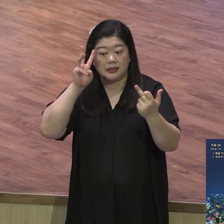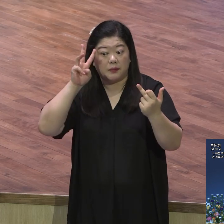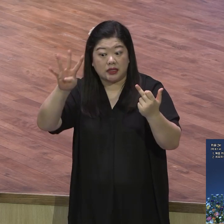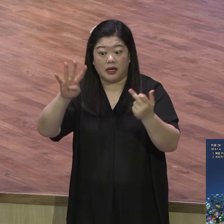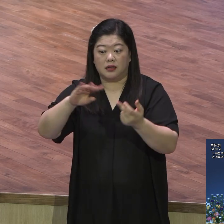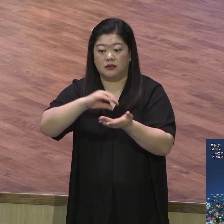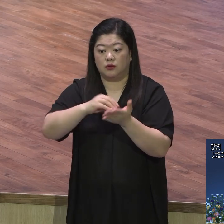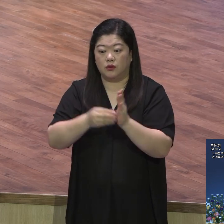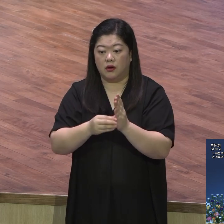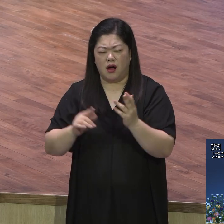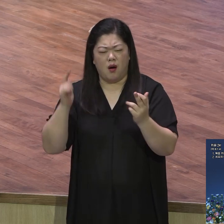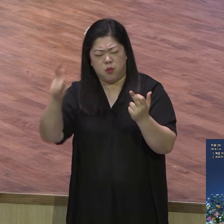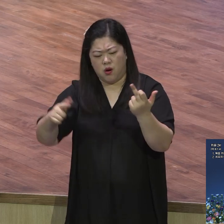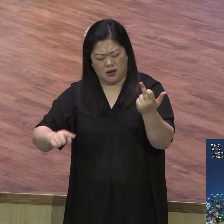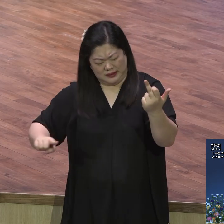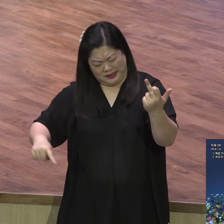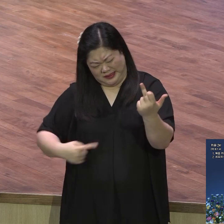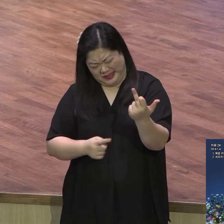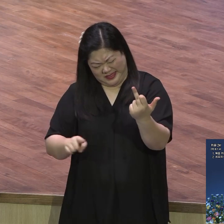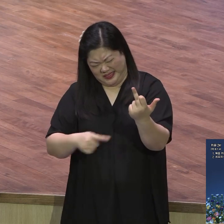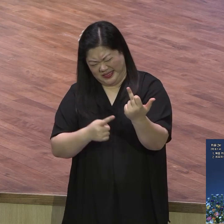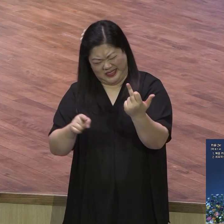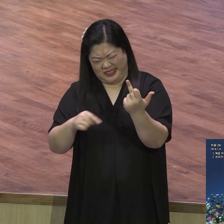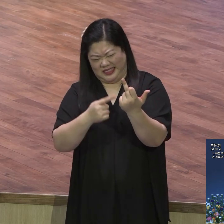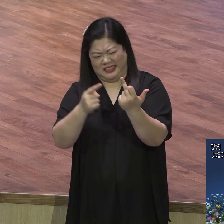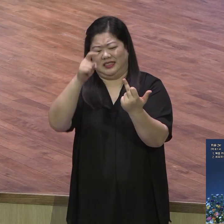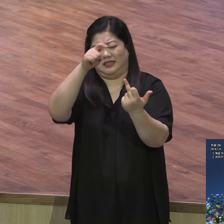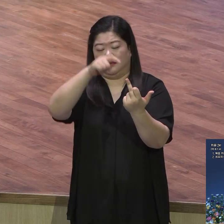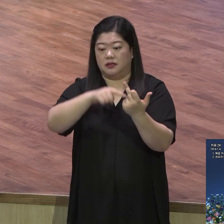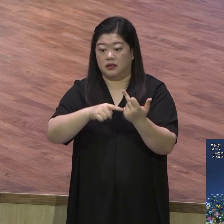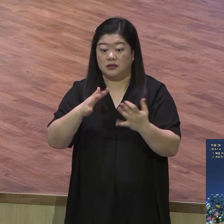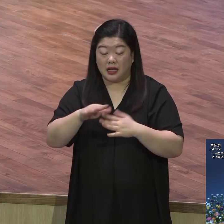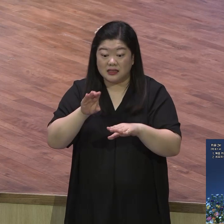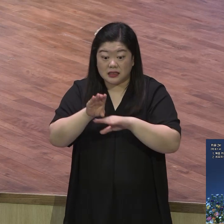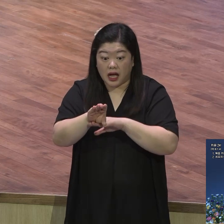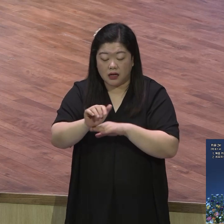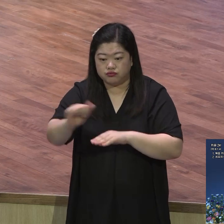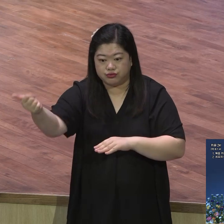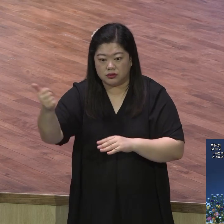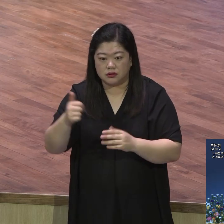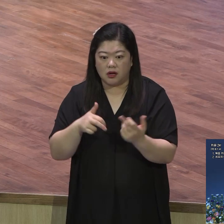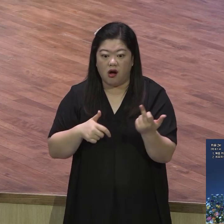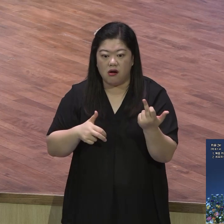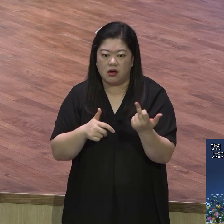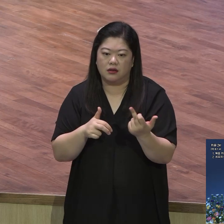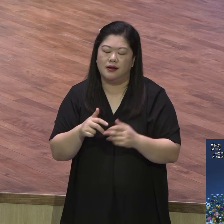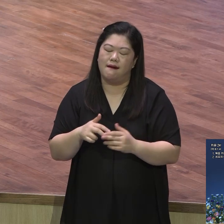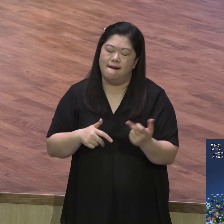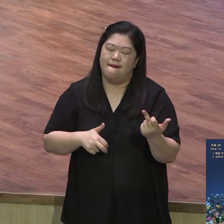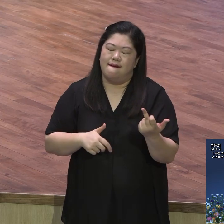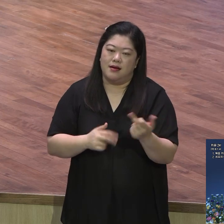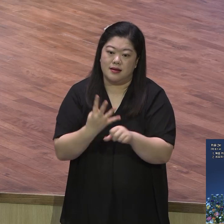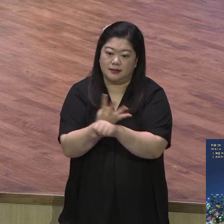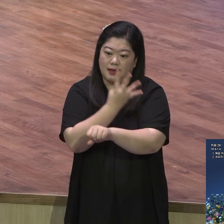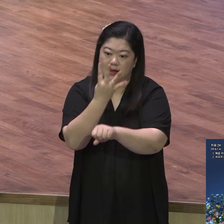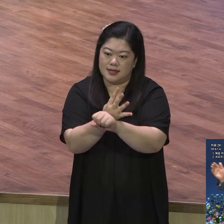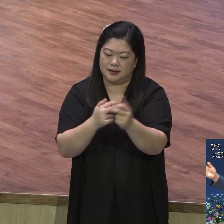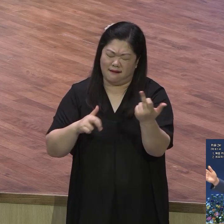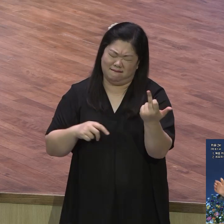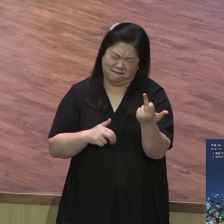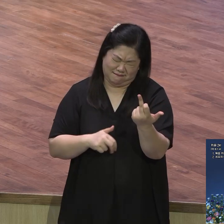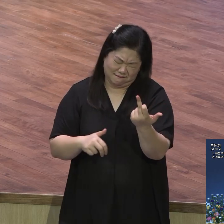안수위주 아무 차도 없으면 산 꼭대기 때문에 그냥 걸어서 올라가는 거예요. 몇 시간 동안. 무책삼부터